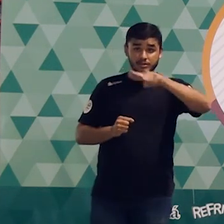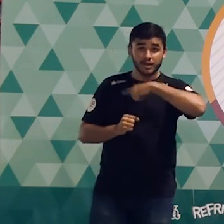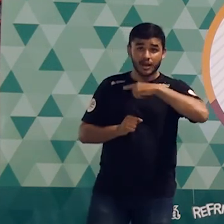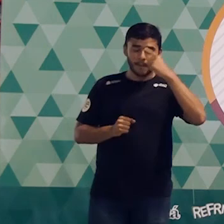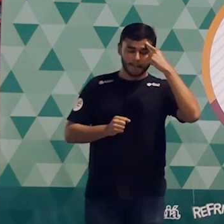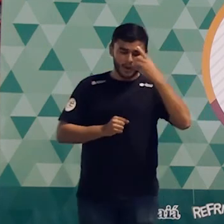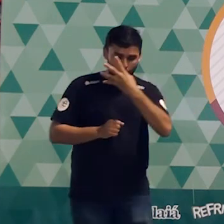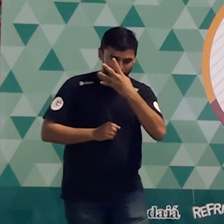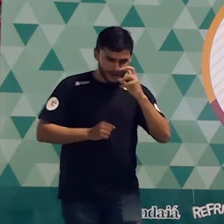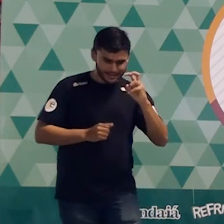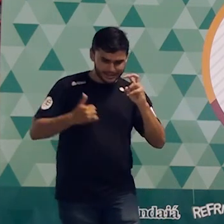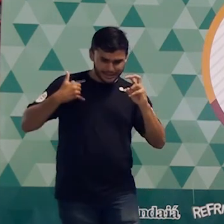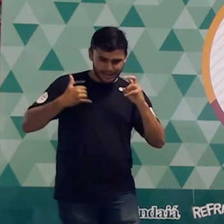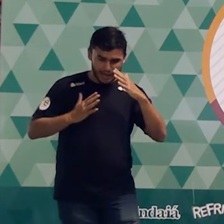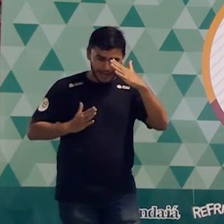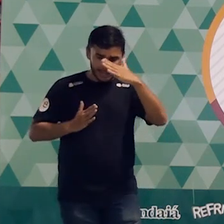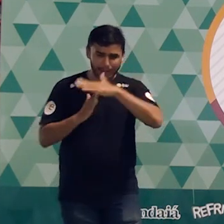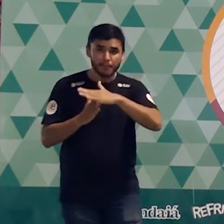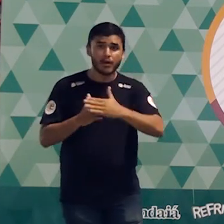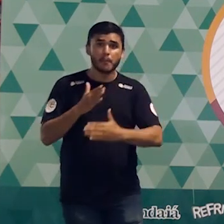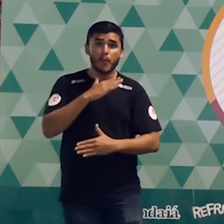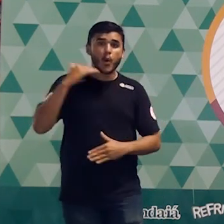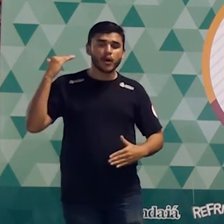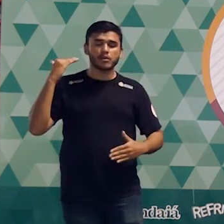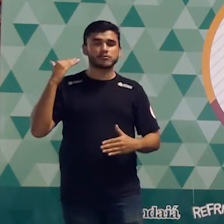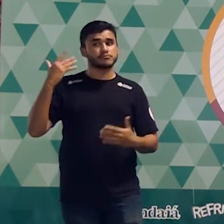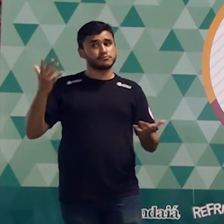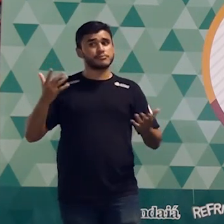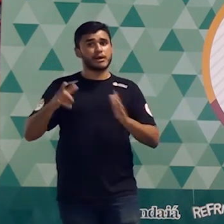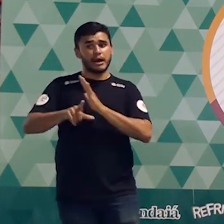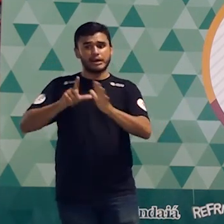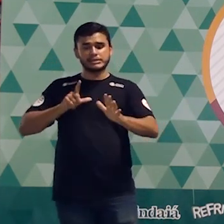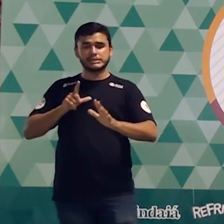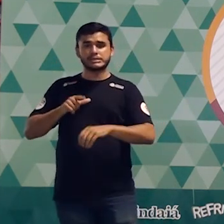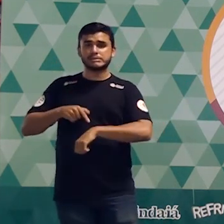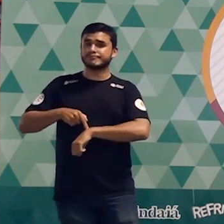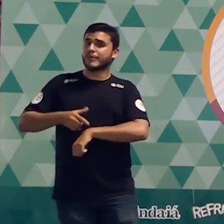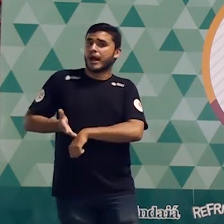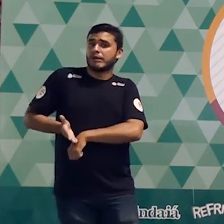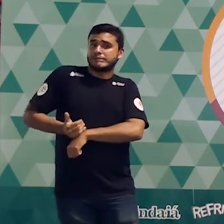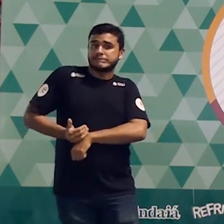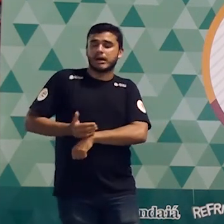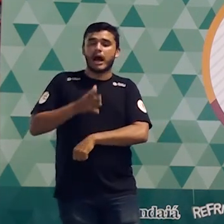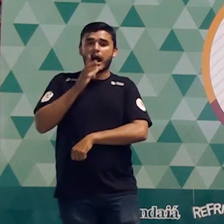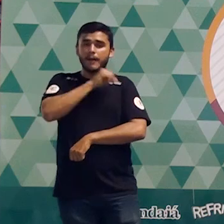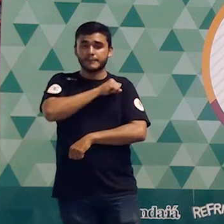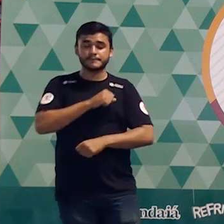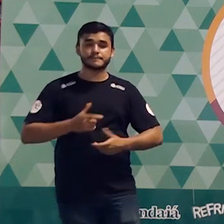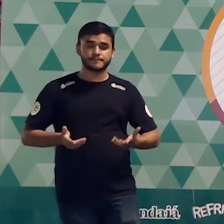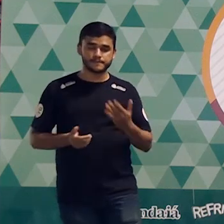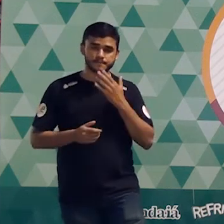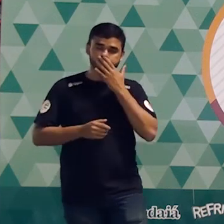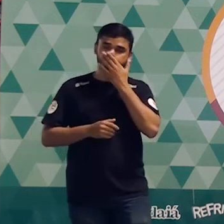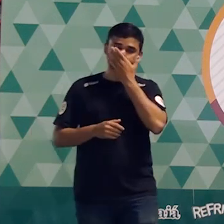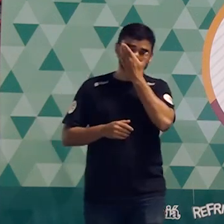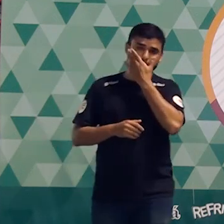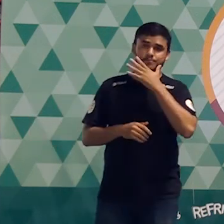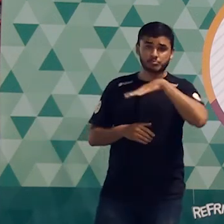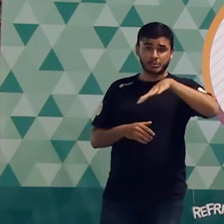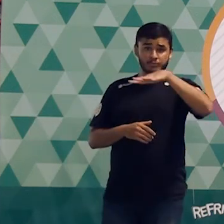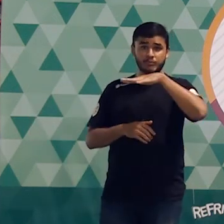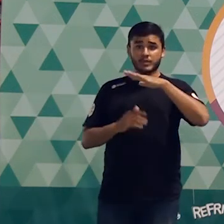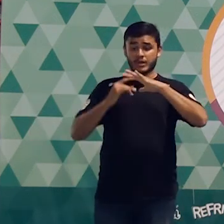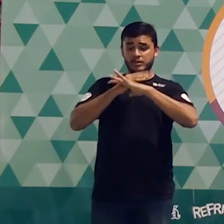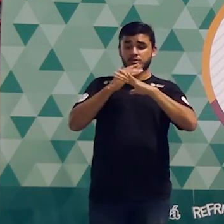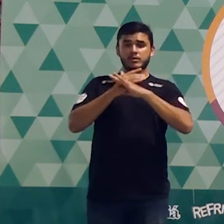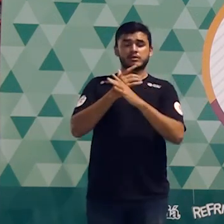45, não dava para fazer isso. Ok? A urbanização, viver na cidade é caro. Viver na cidade é muito caro. Viver na